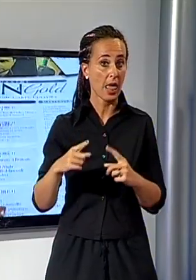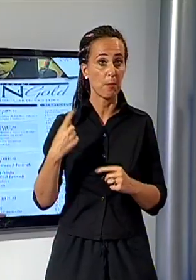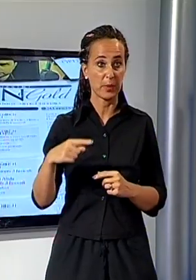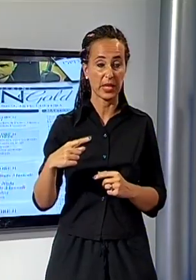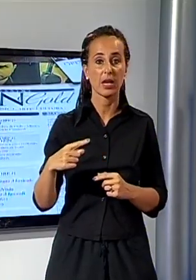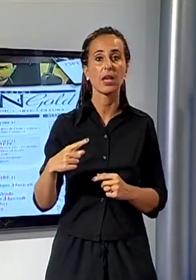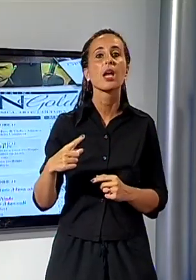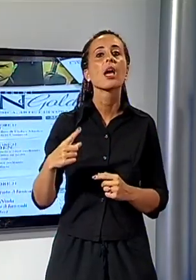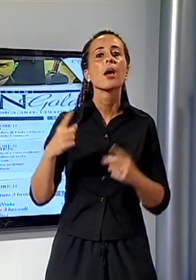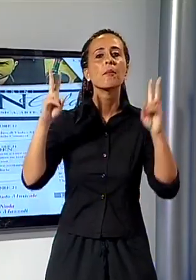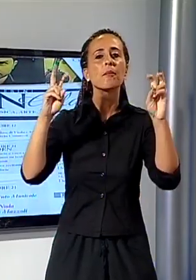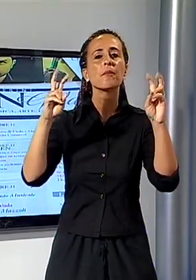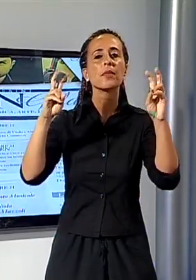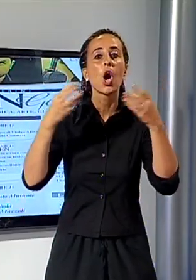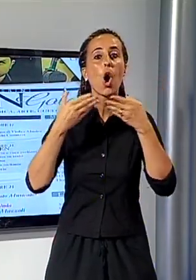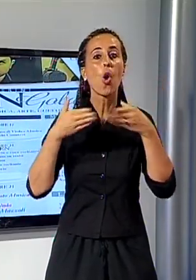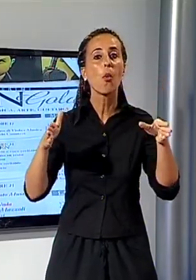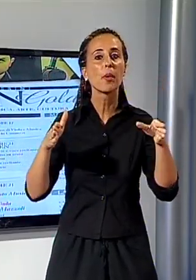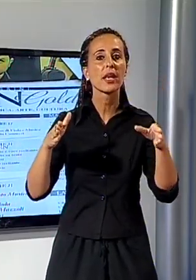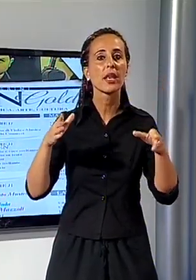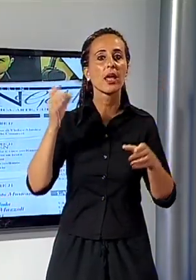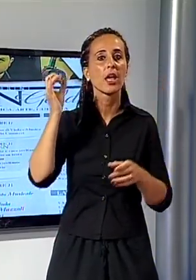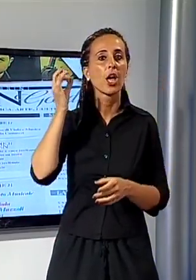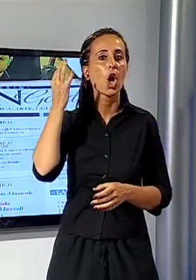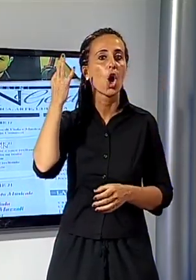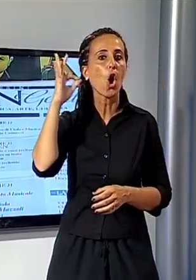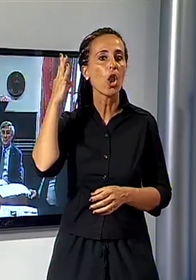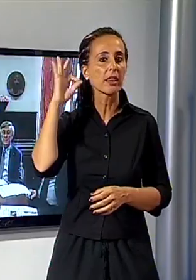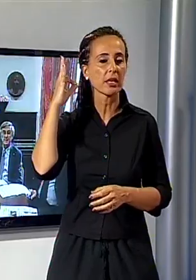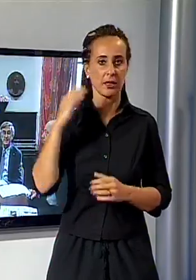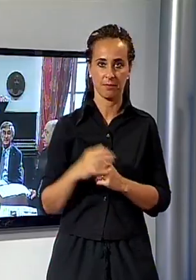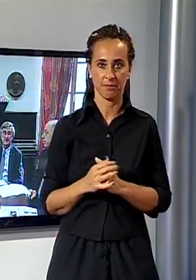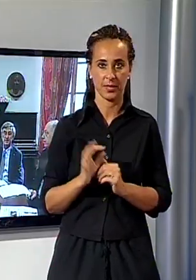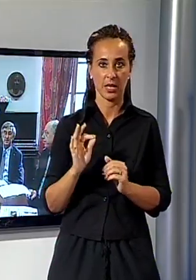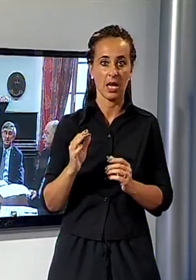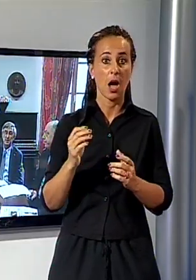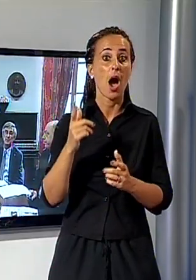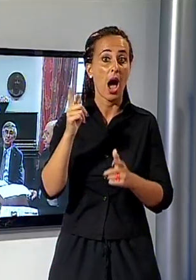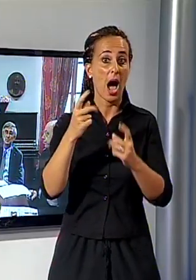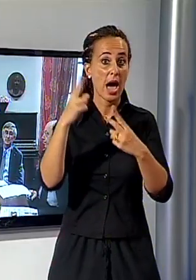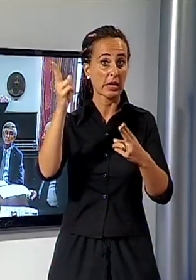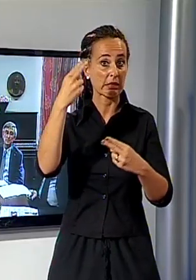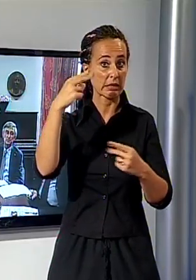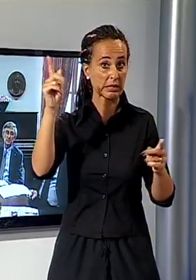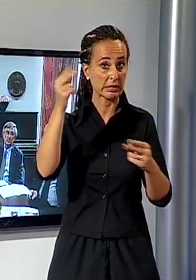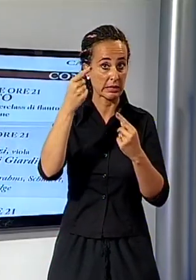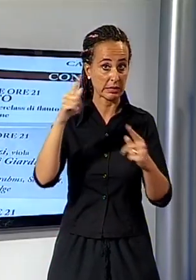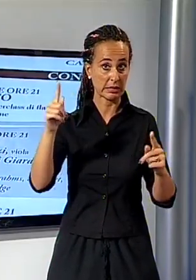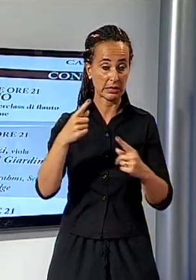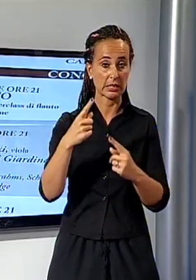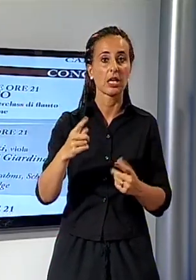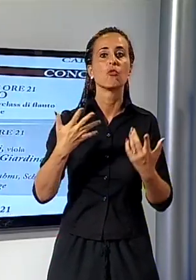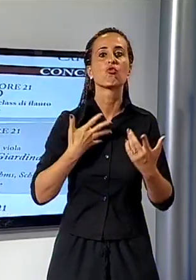Teatro della Versigliana di Marina di Pietrasanta. L'incasso dello spettacolo della celebre cantante romana andrà a favore del Pietrasanta